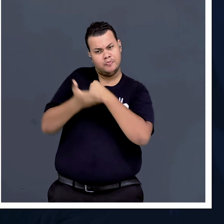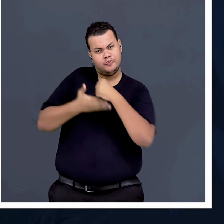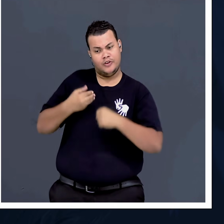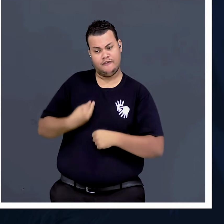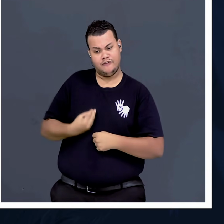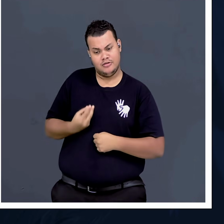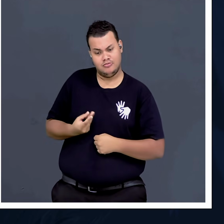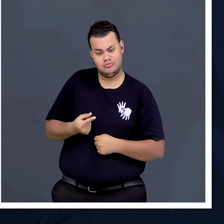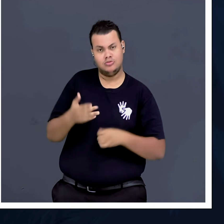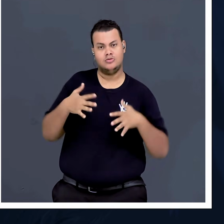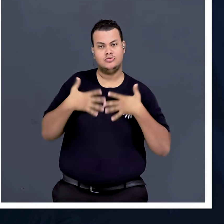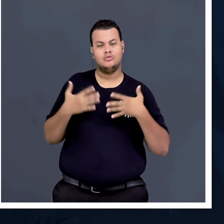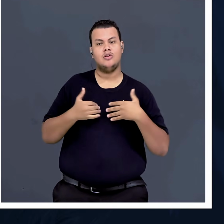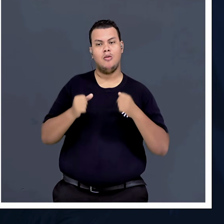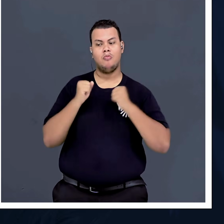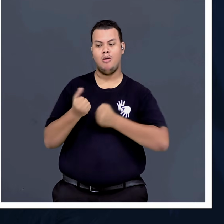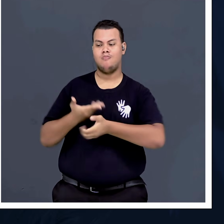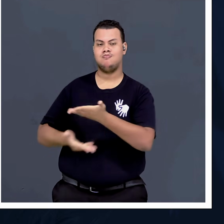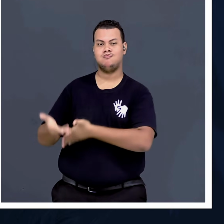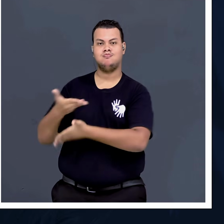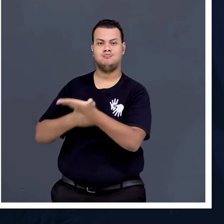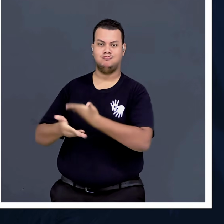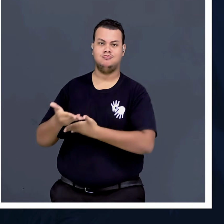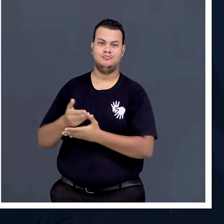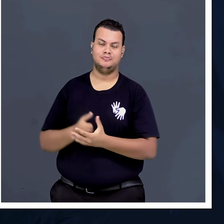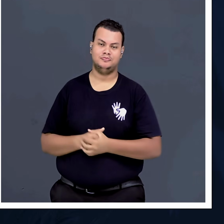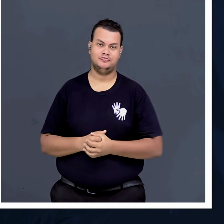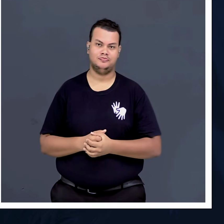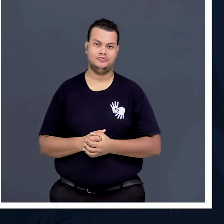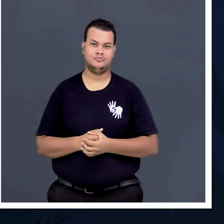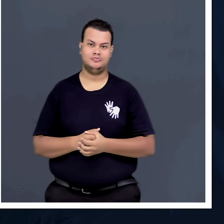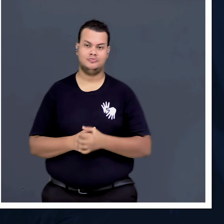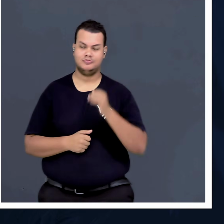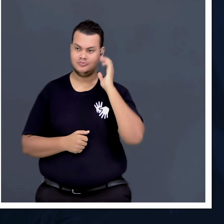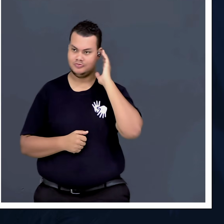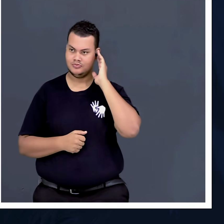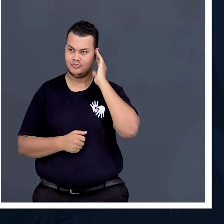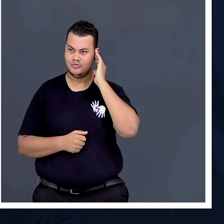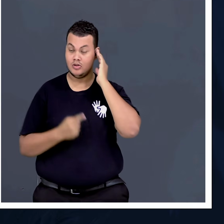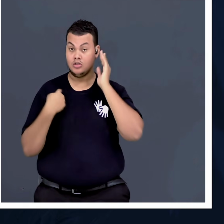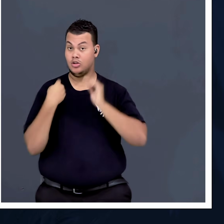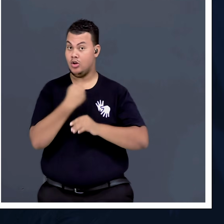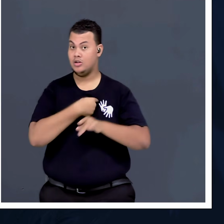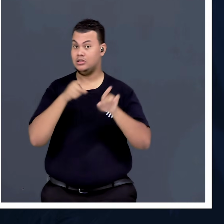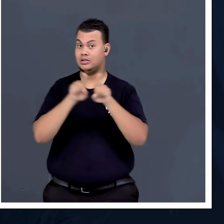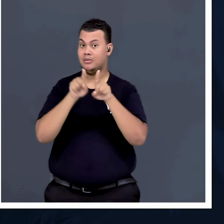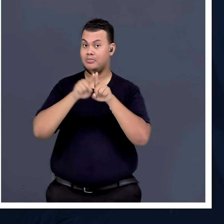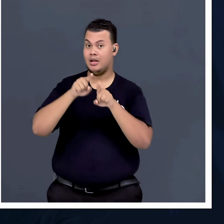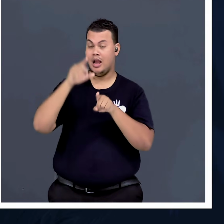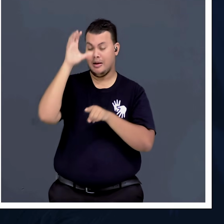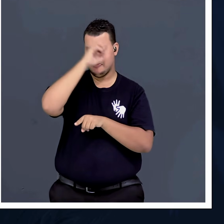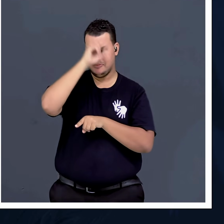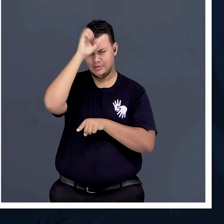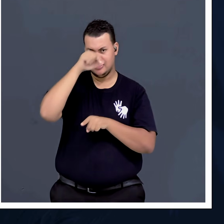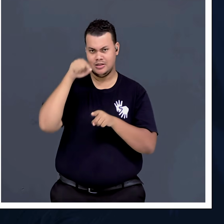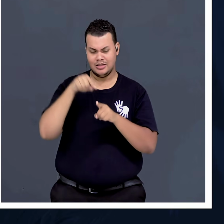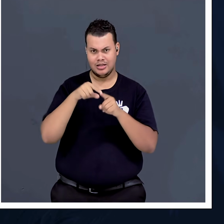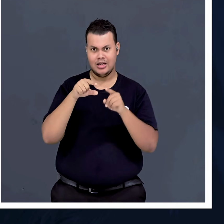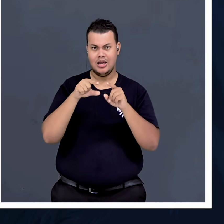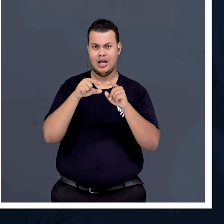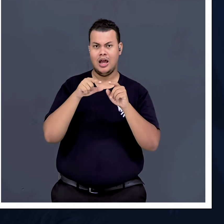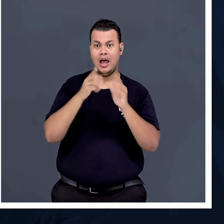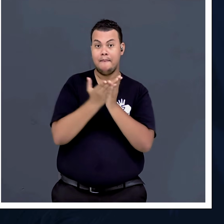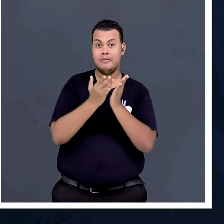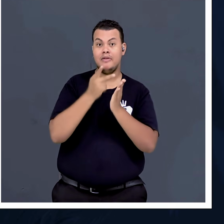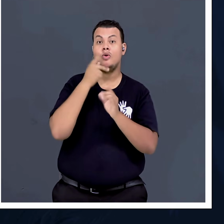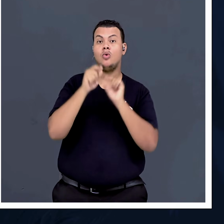alegria, nós edificaremos tudo isso em nós. Nós aprendemos com uma passagem muito conhecida: eis que